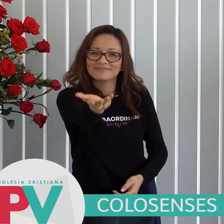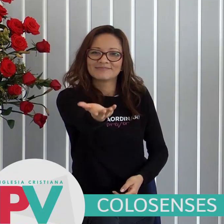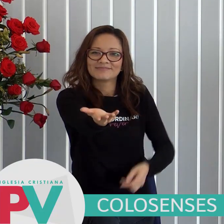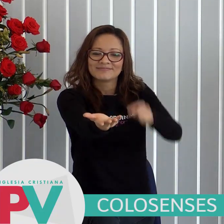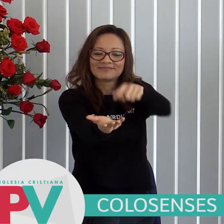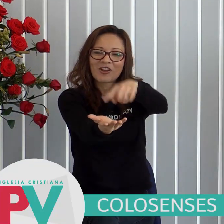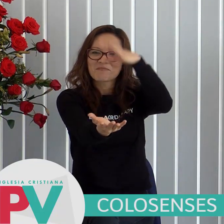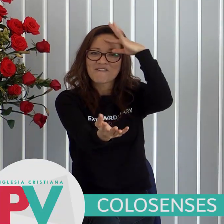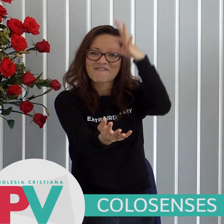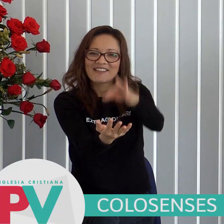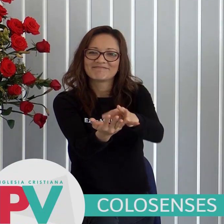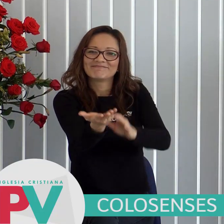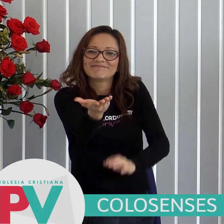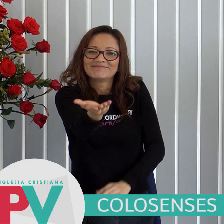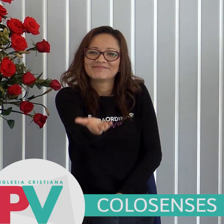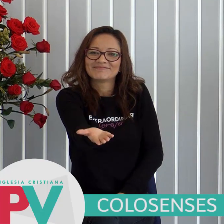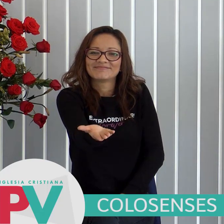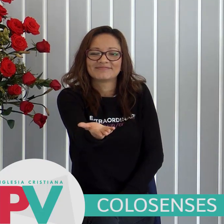Con mi fe.